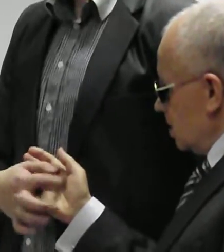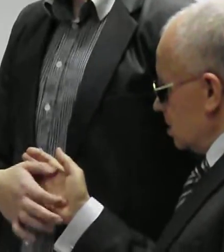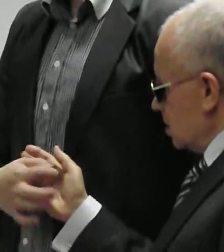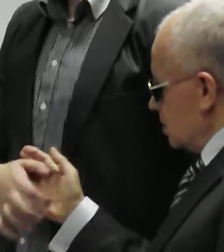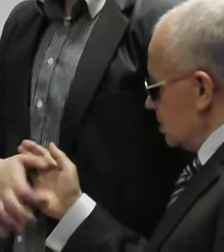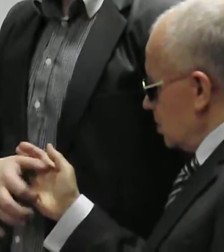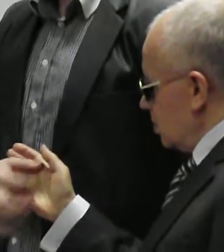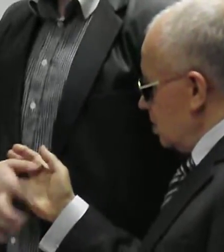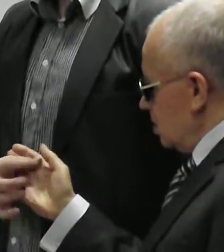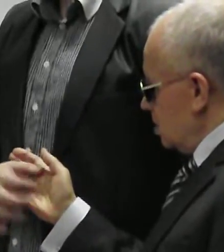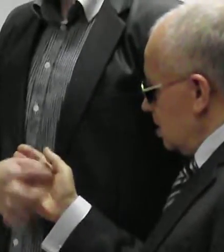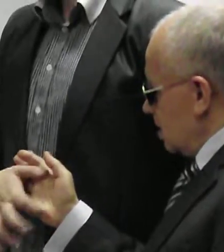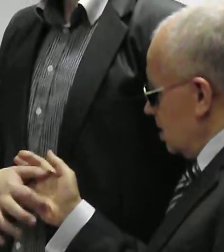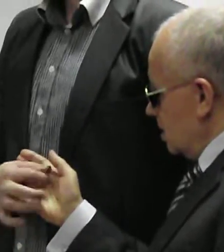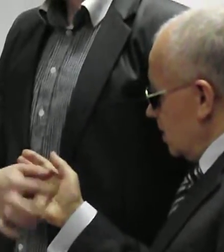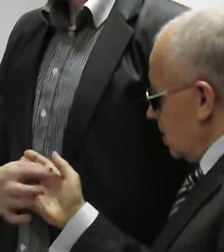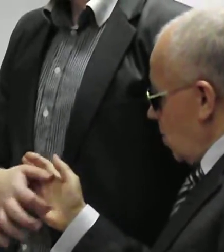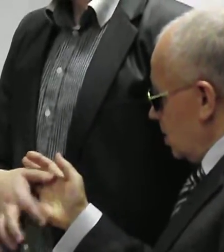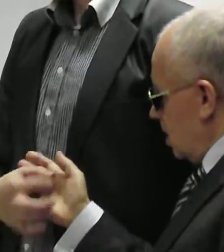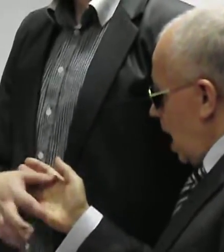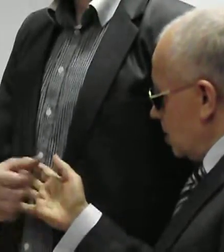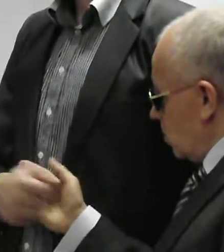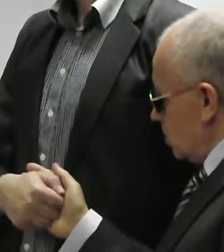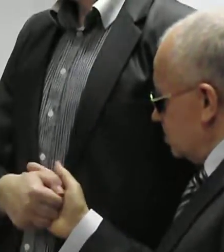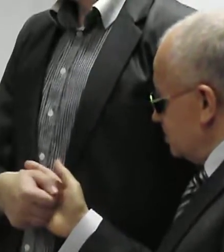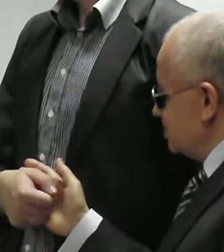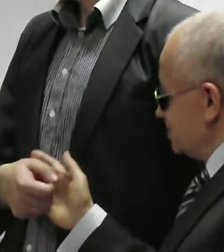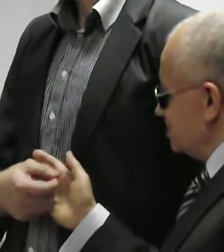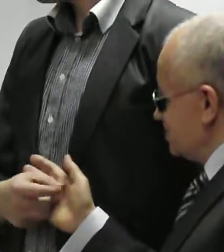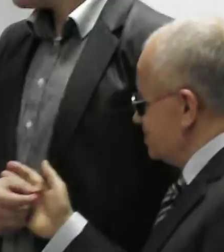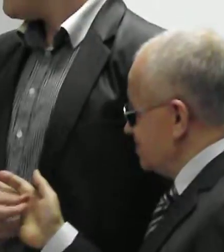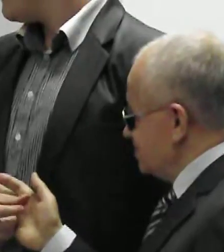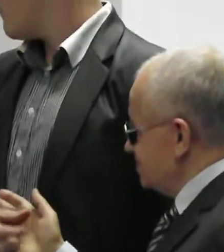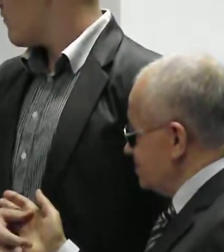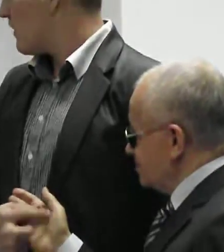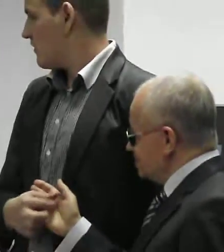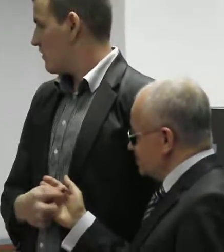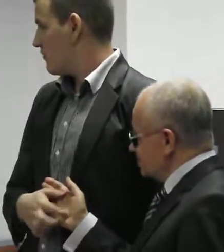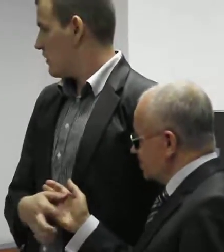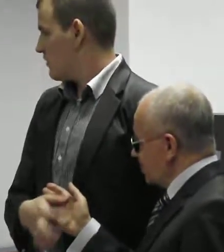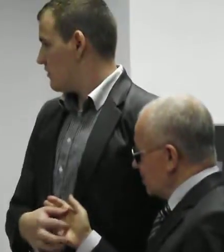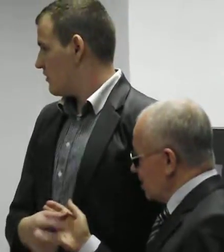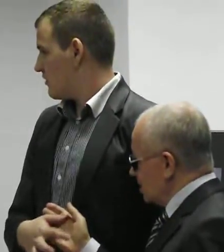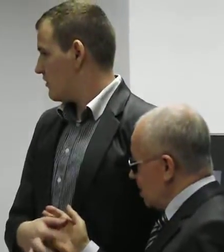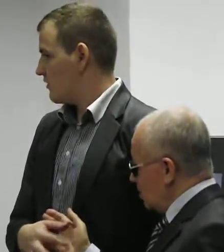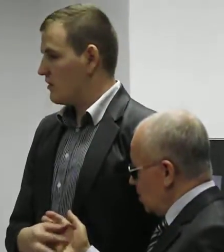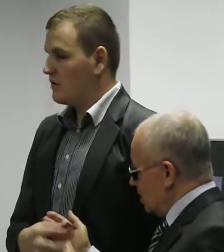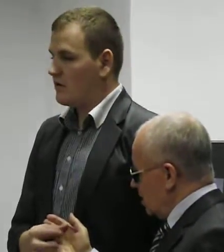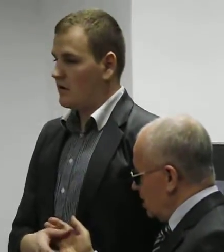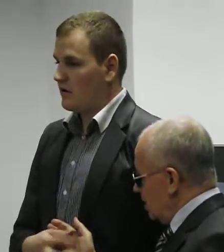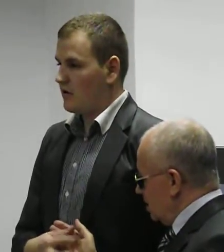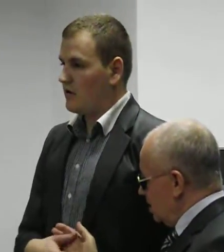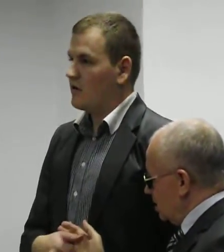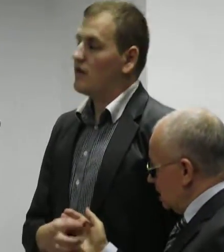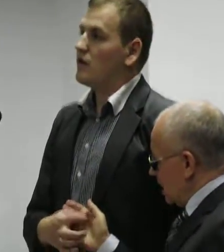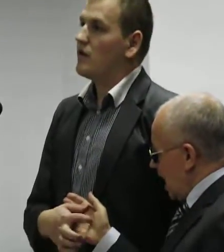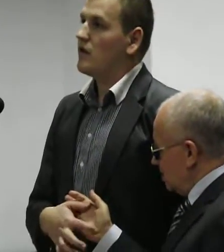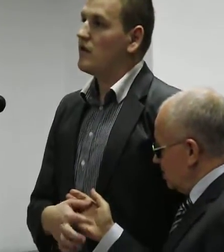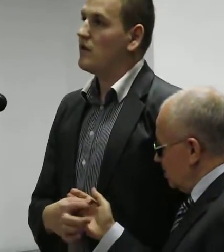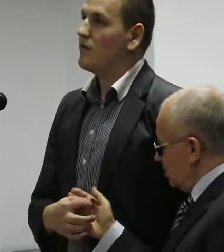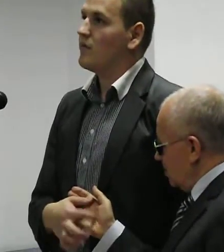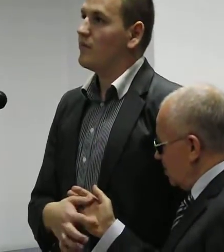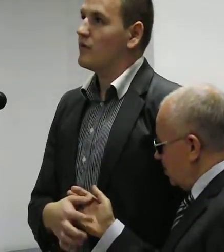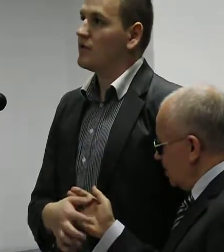om din România sunt și om de mic care a învățat să vorbească trăiește la Cluj este deja de notorietate. Că a reușit să scrie